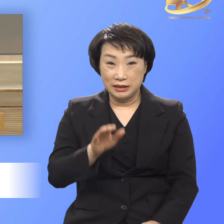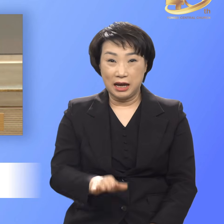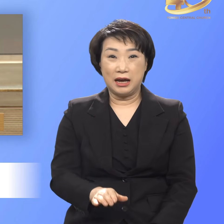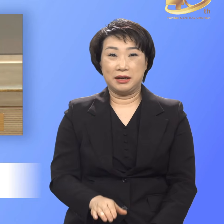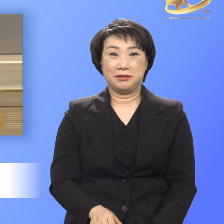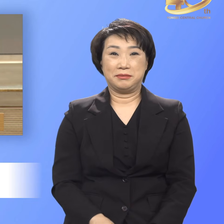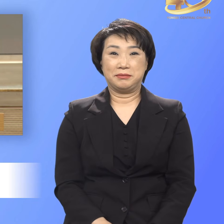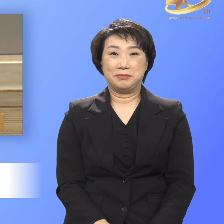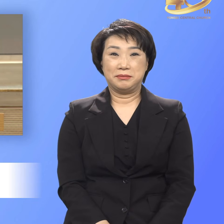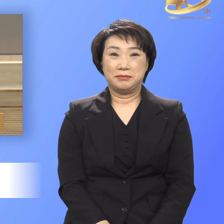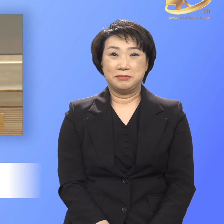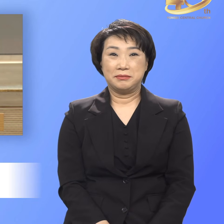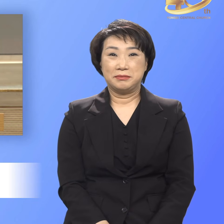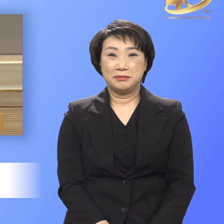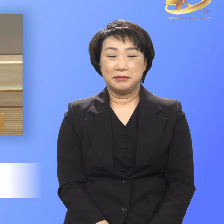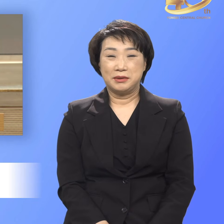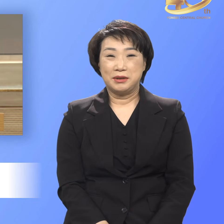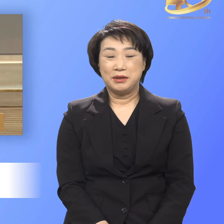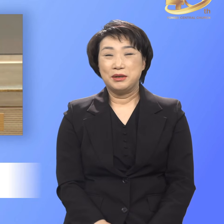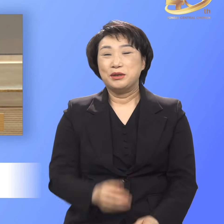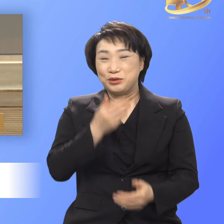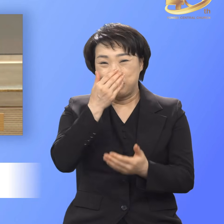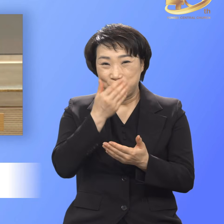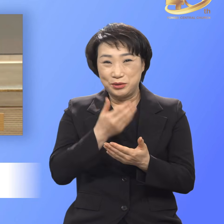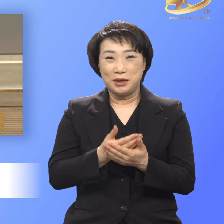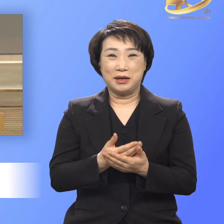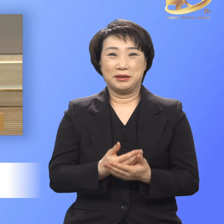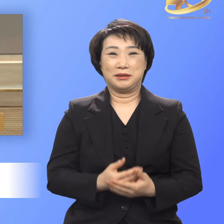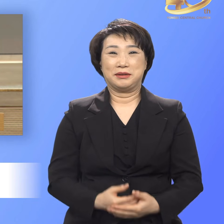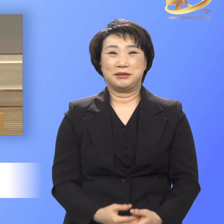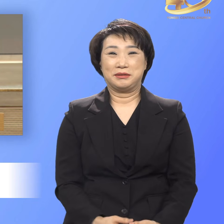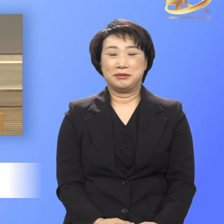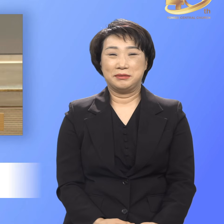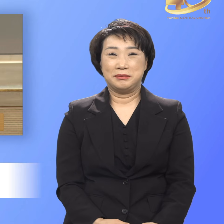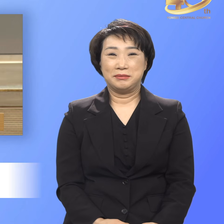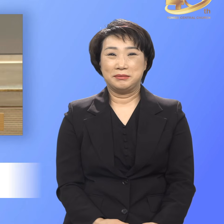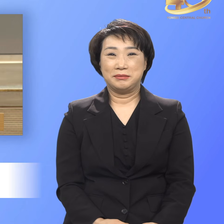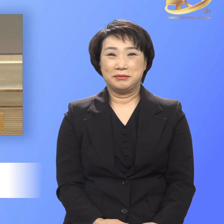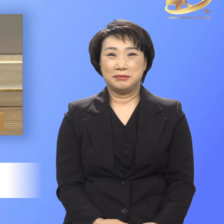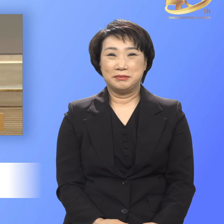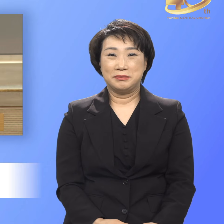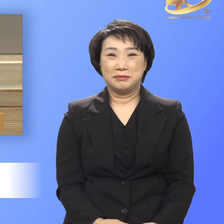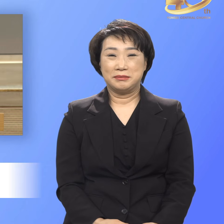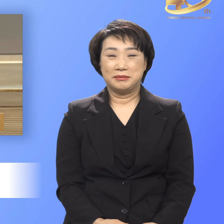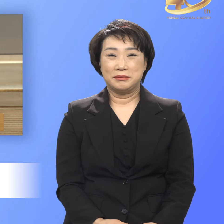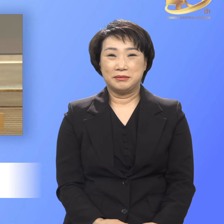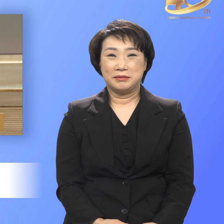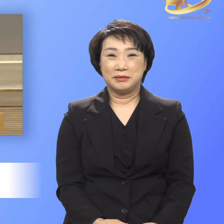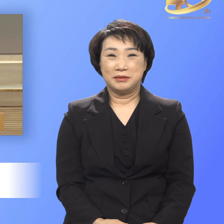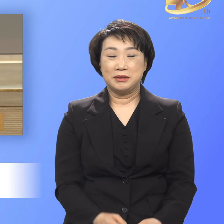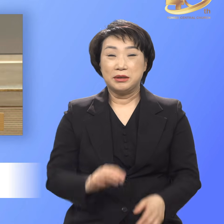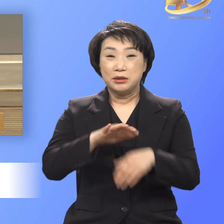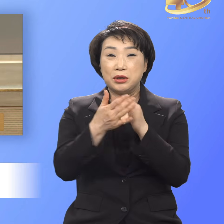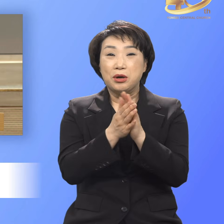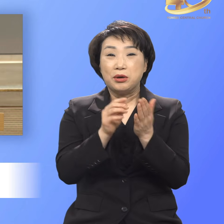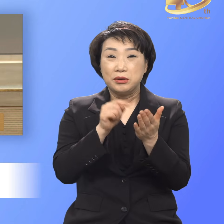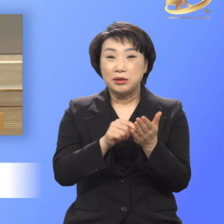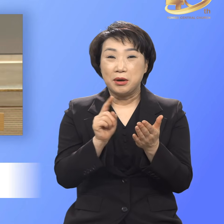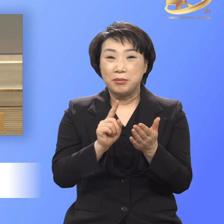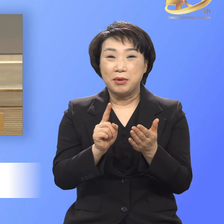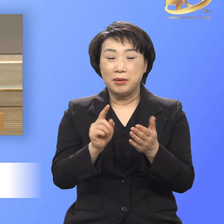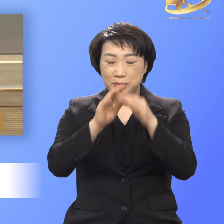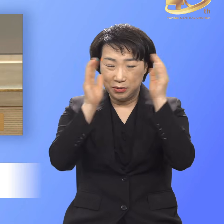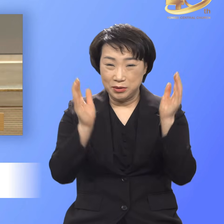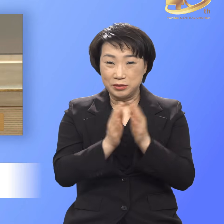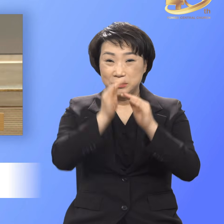얻으리라. 이 얼마나 중요한 말씀인가 잘 봐. 그래서 성경은 전부